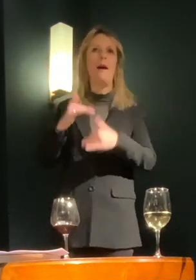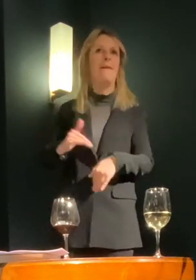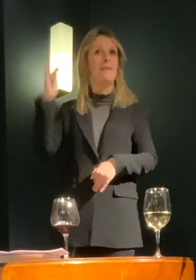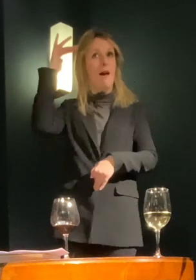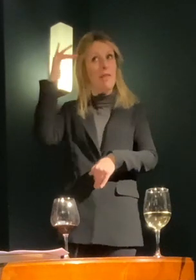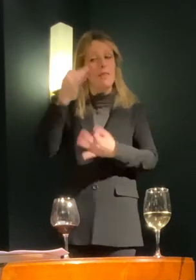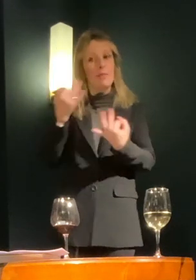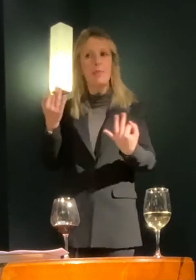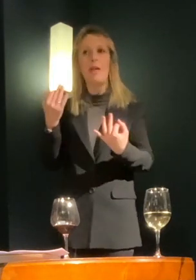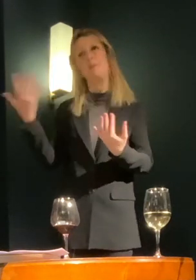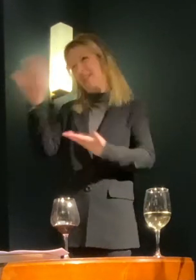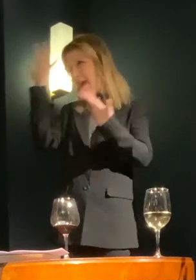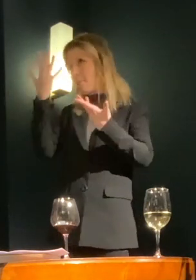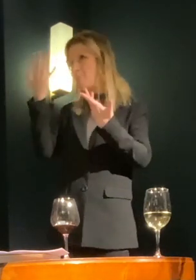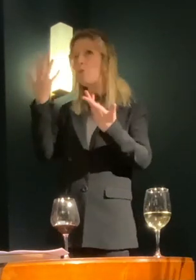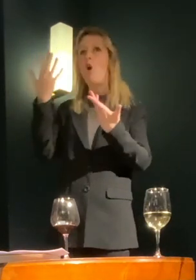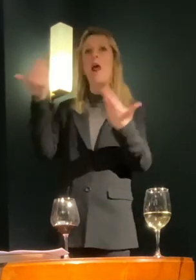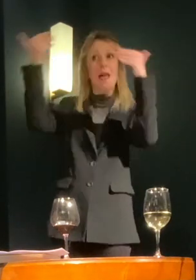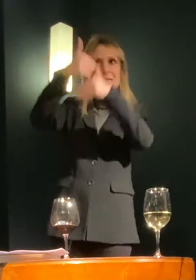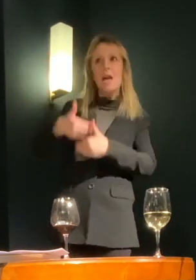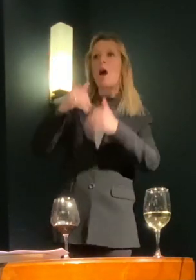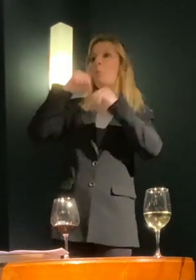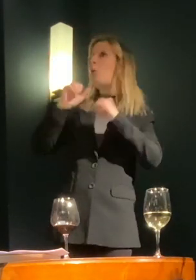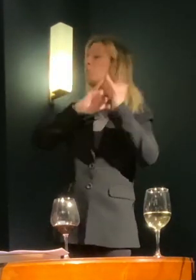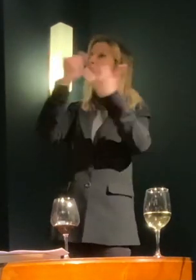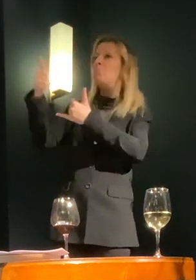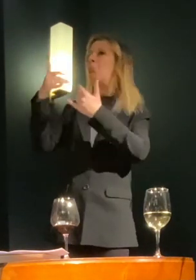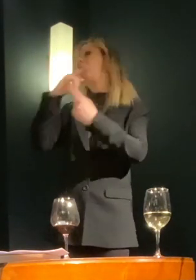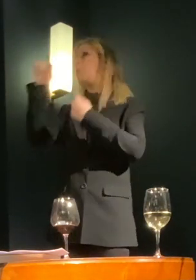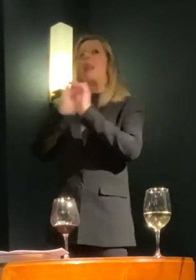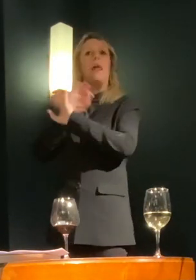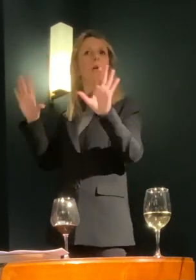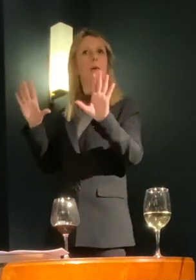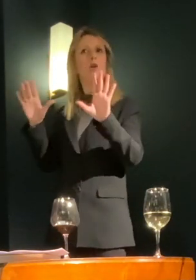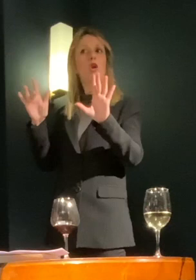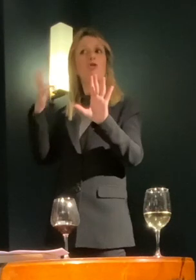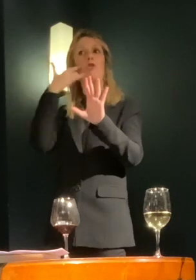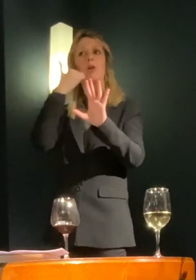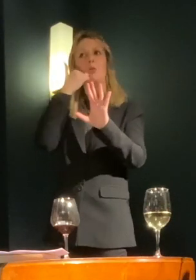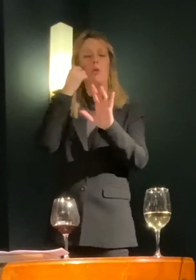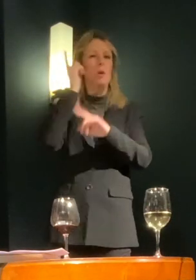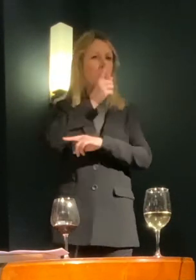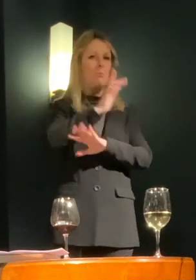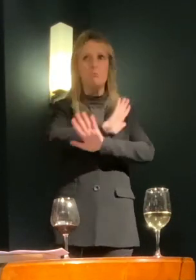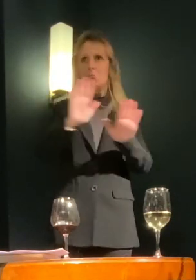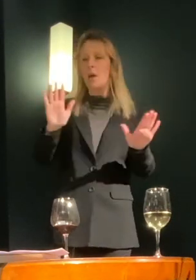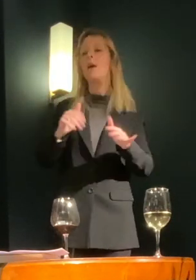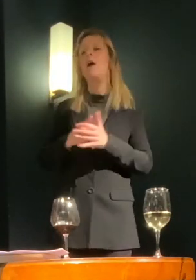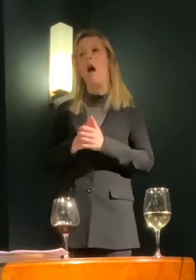banalmente le uscite serali e quindi per permetterti un mondo dove i tuoi genitori non ti vedono,